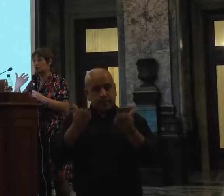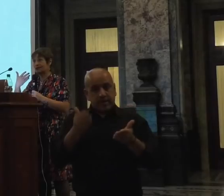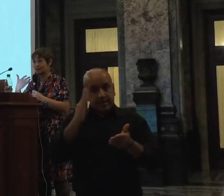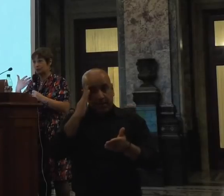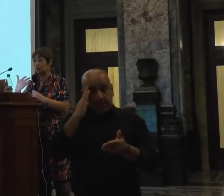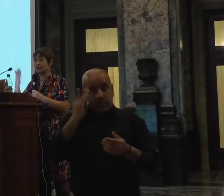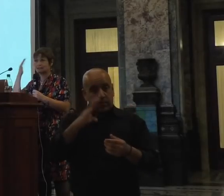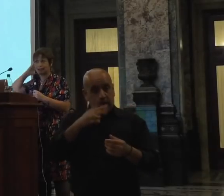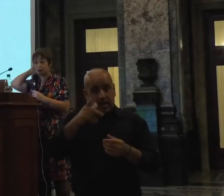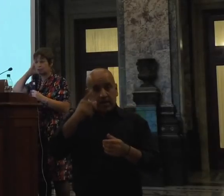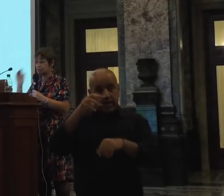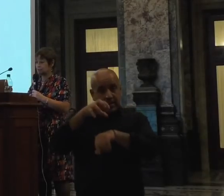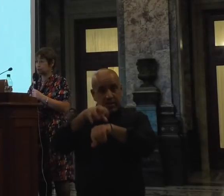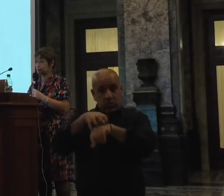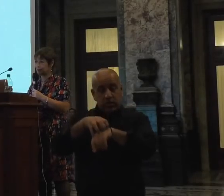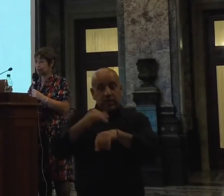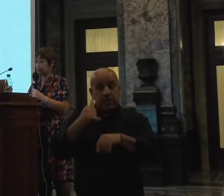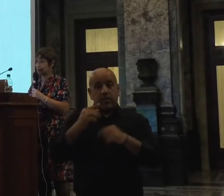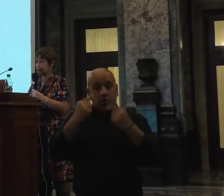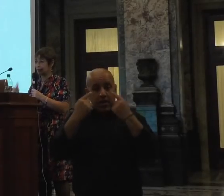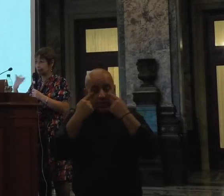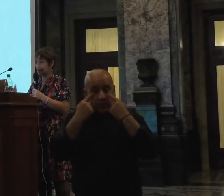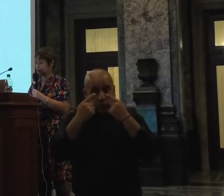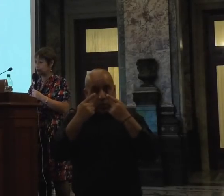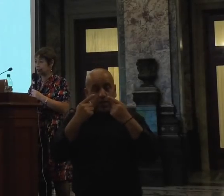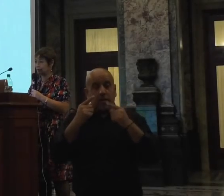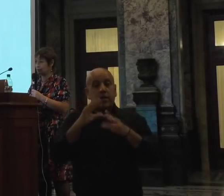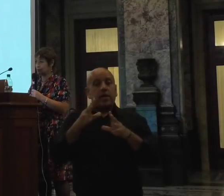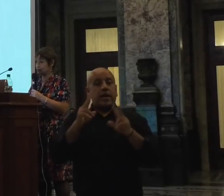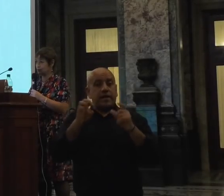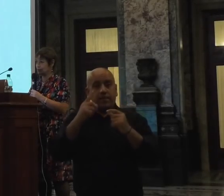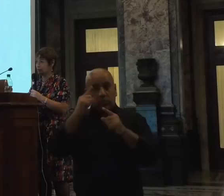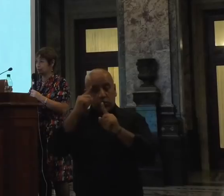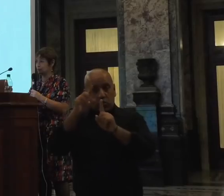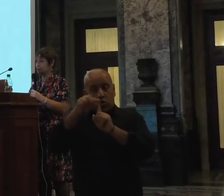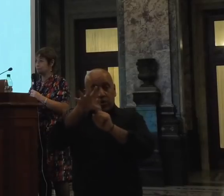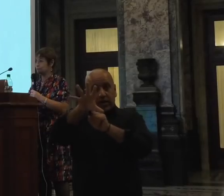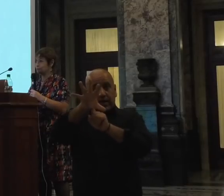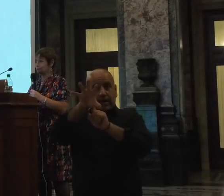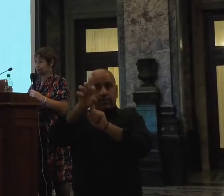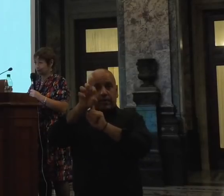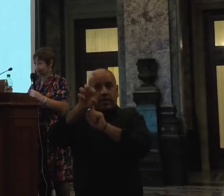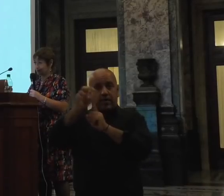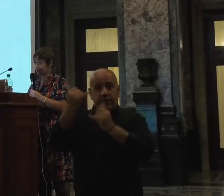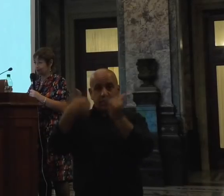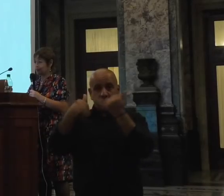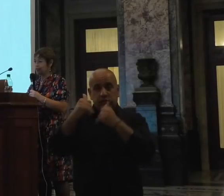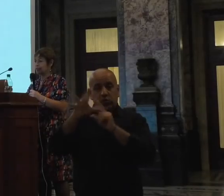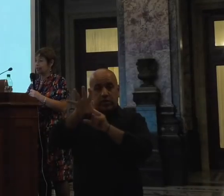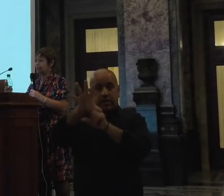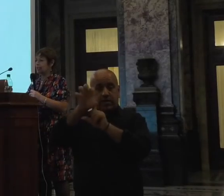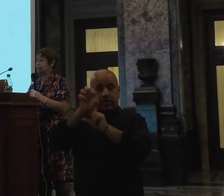que tenemos unas neuronas en corteza visual primaria que manipulan la información de esta forma,